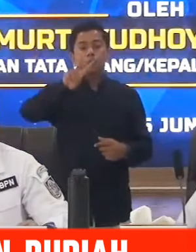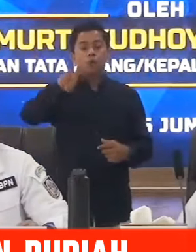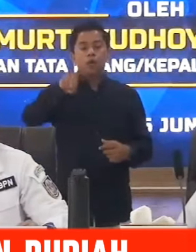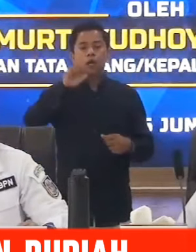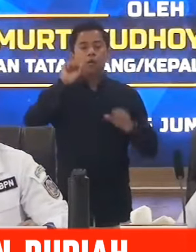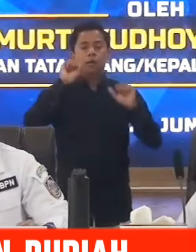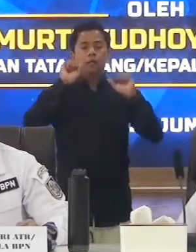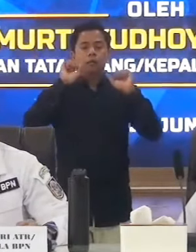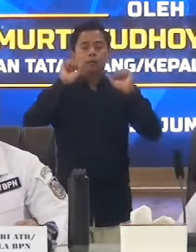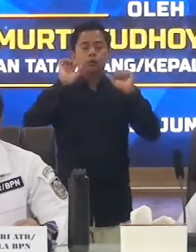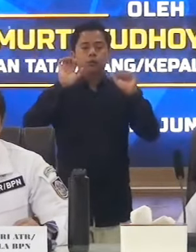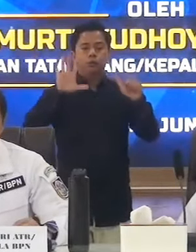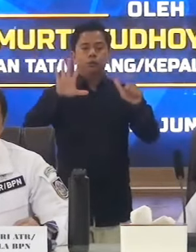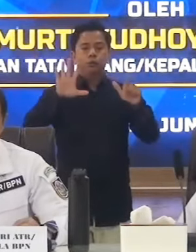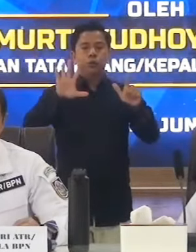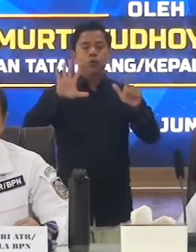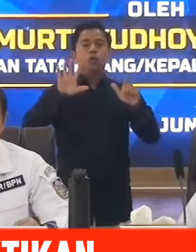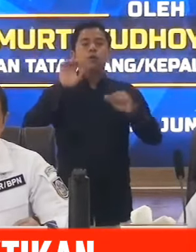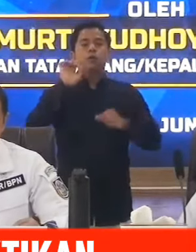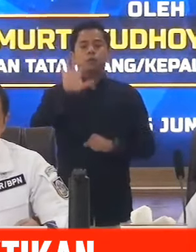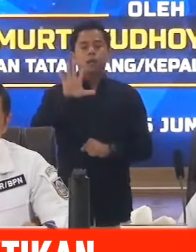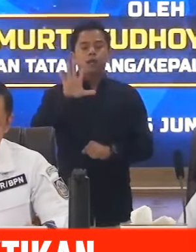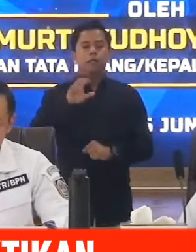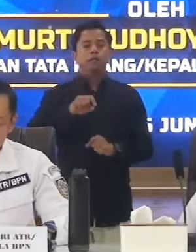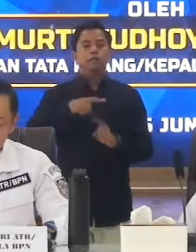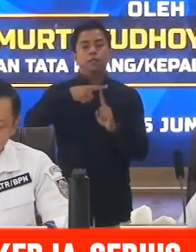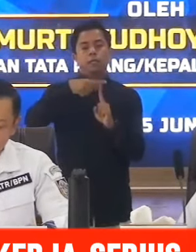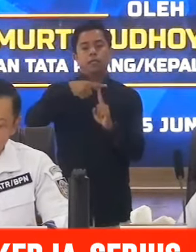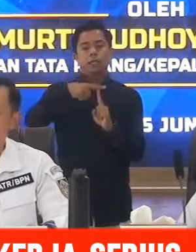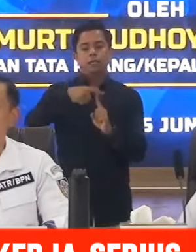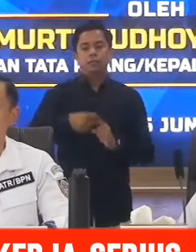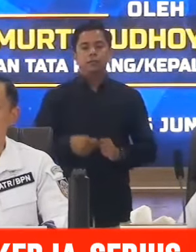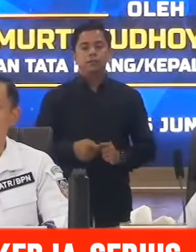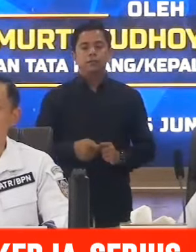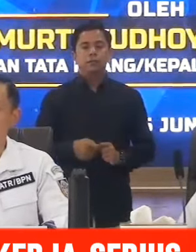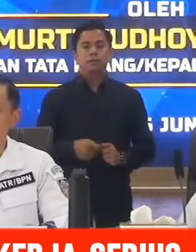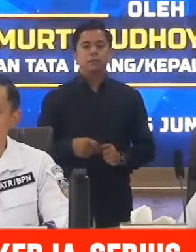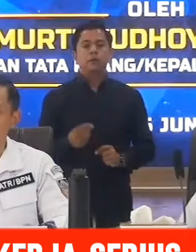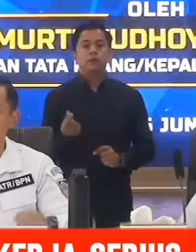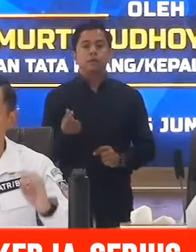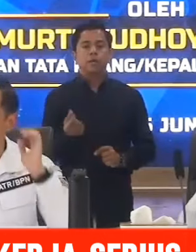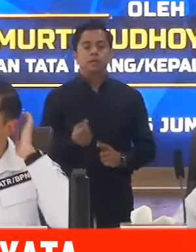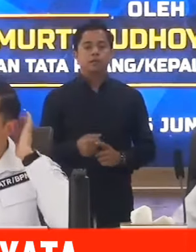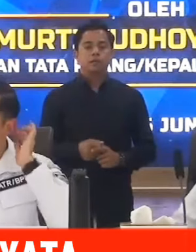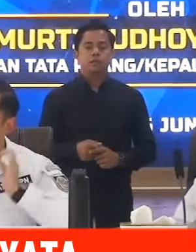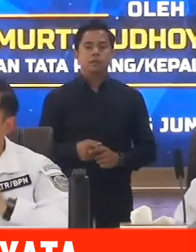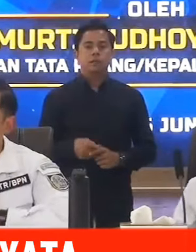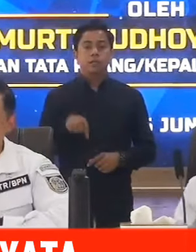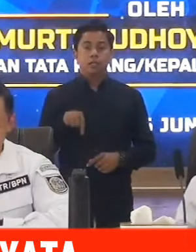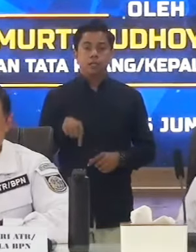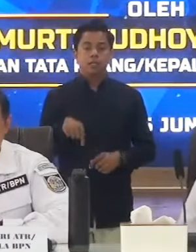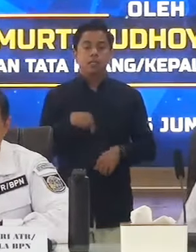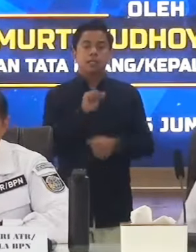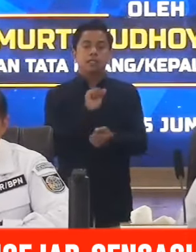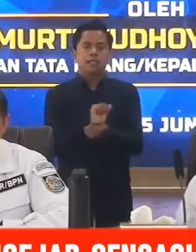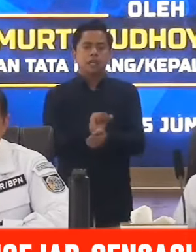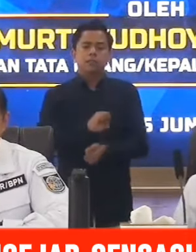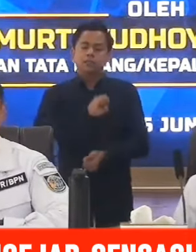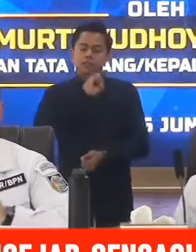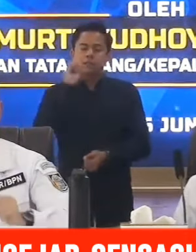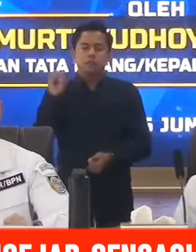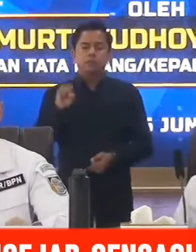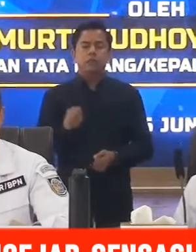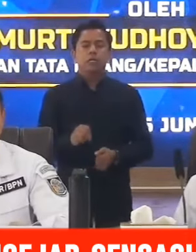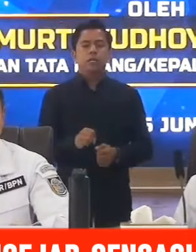2,75 triliun rupiah. Hal ini membuktikan sekali lagi ini adalah kerja serius, konkret dan nyata,